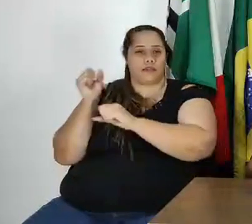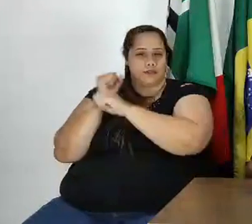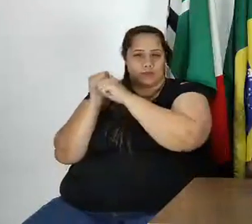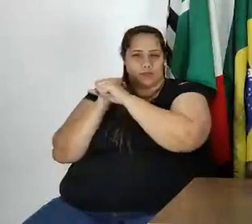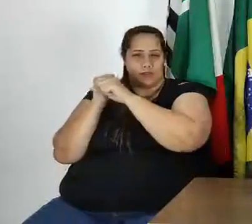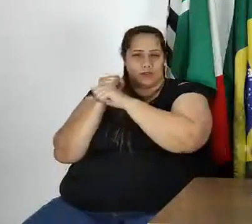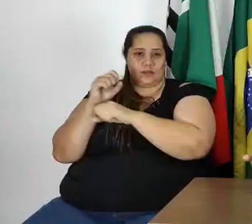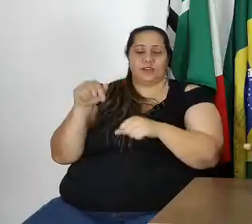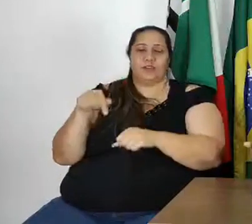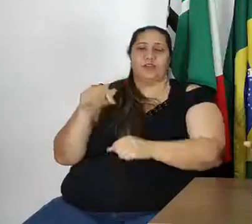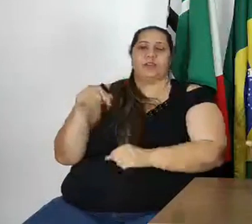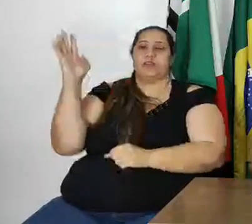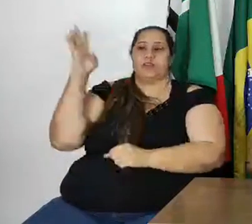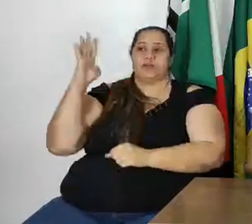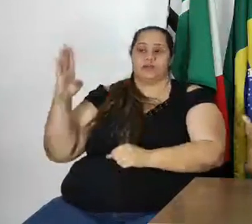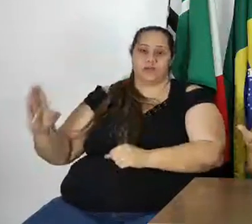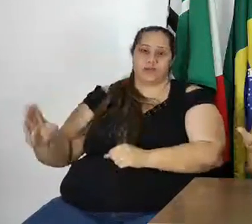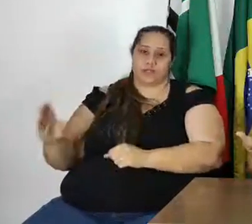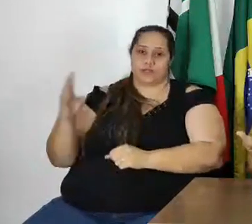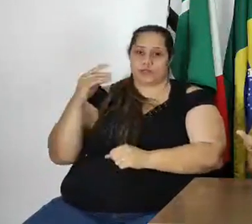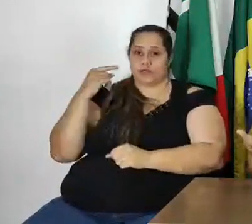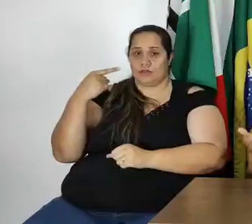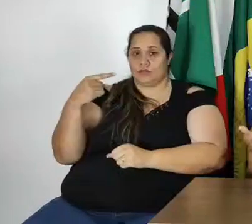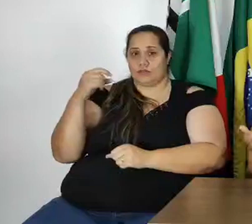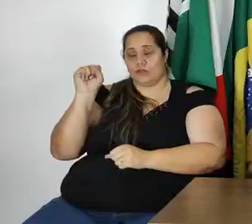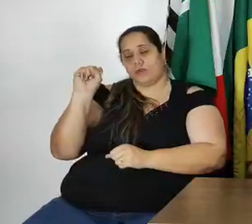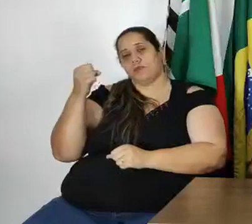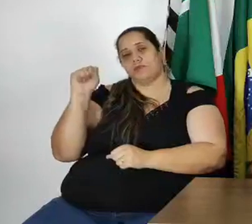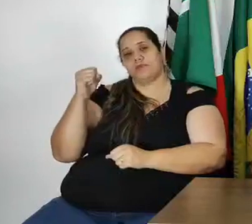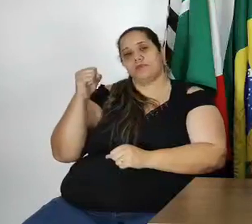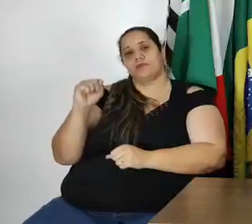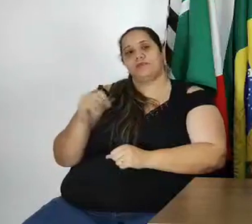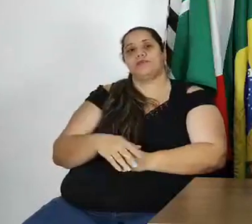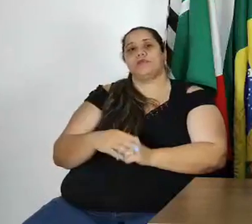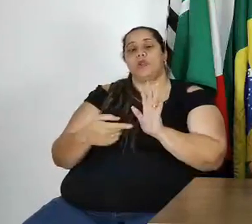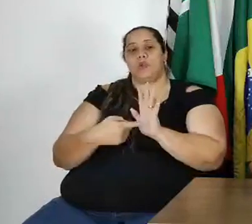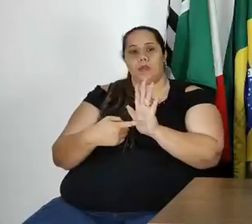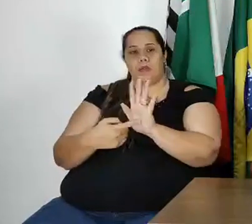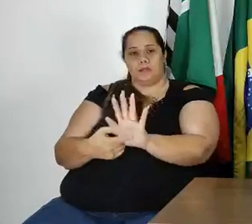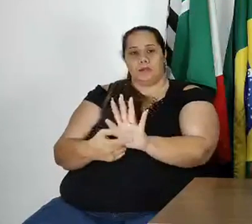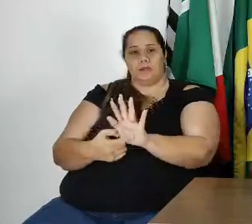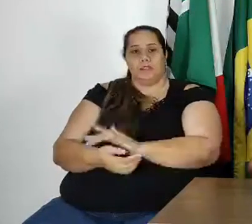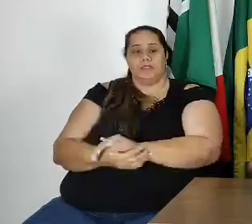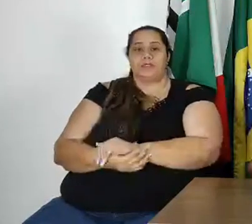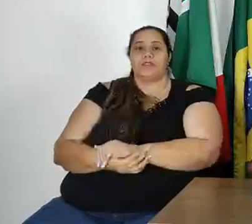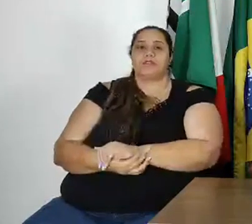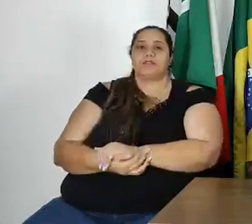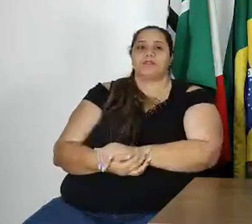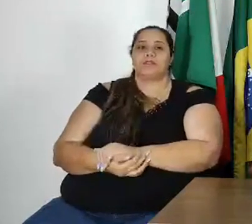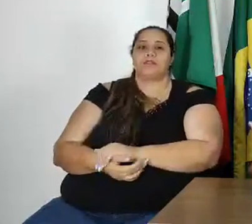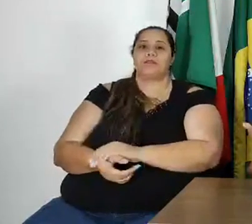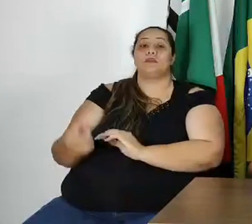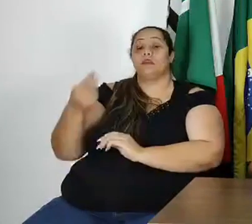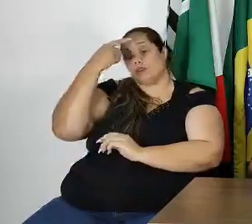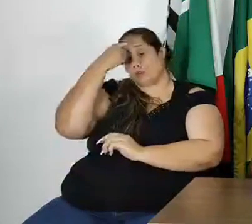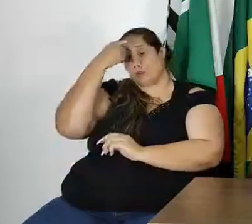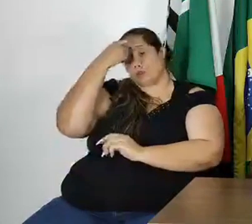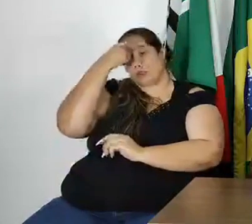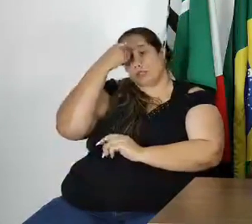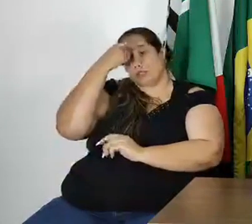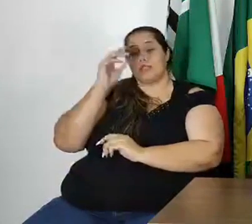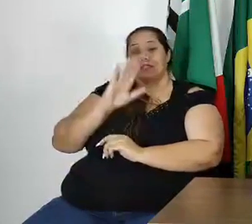a maioridade é a partir dos 18 anos. Já mostra que a consciência deles